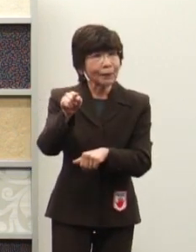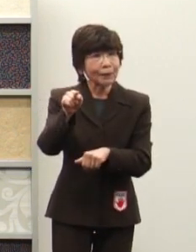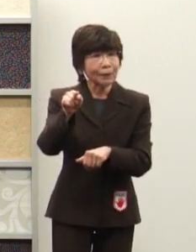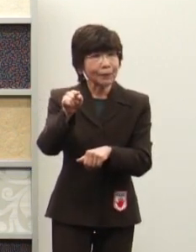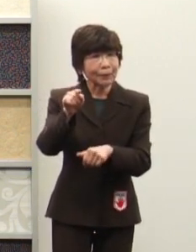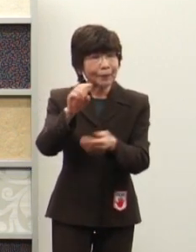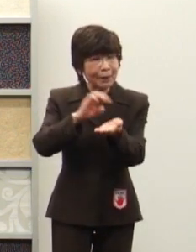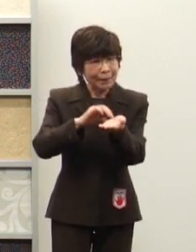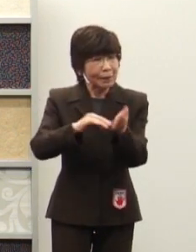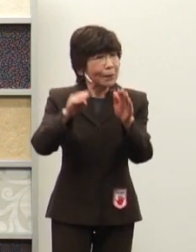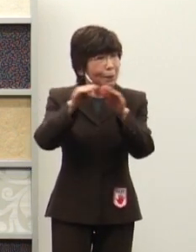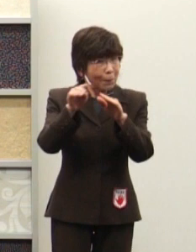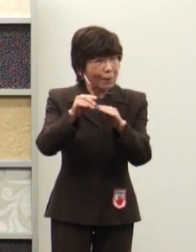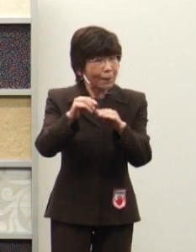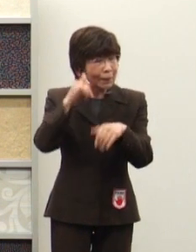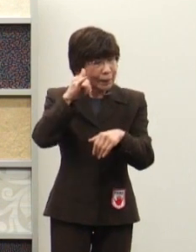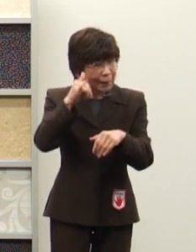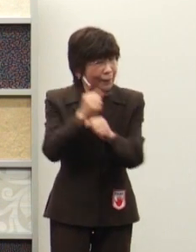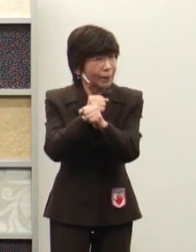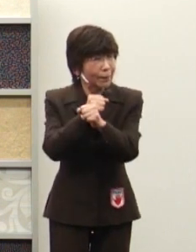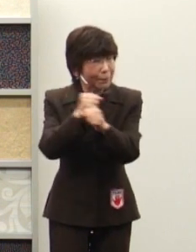医療にアクセスがないまま、